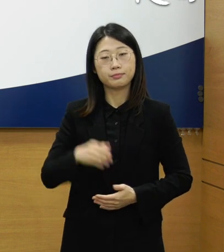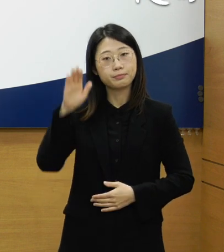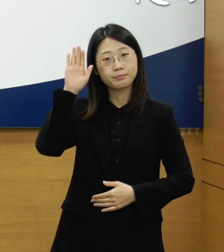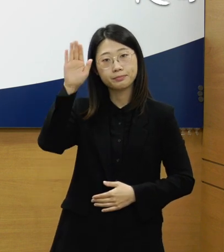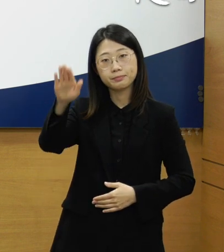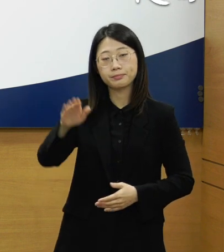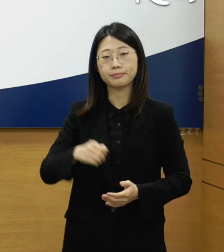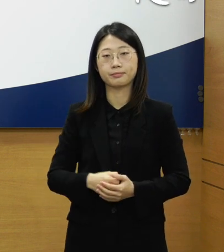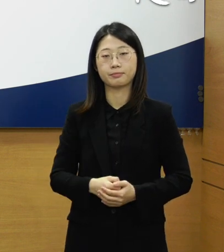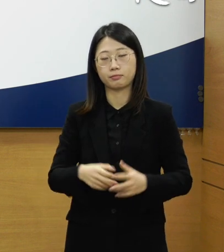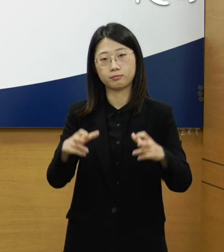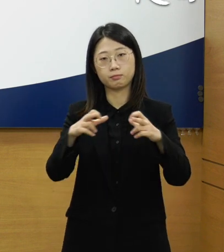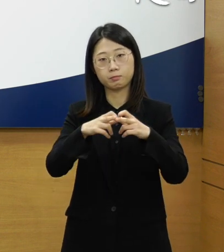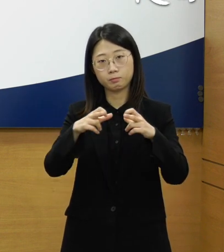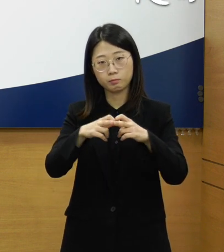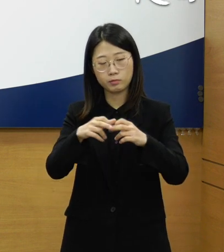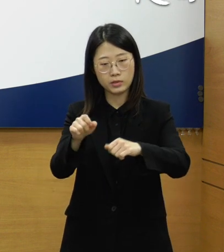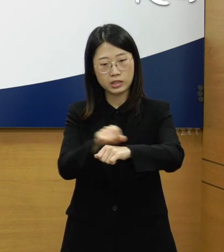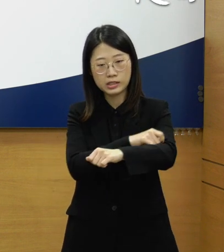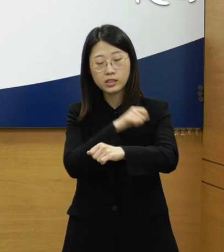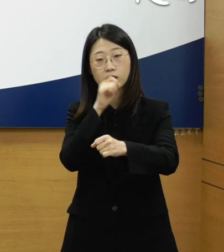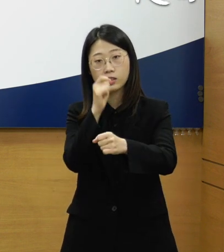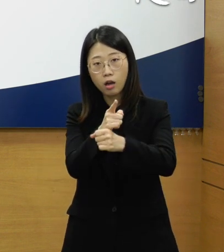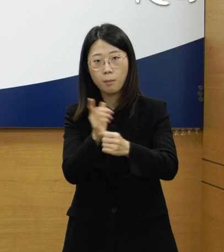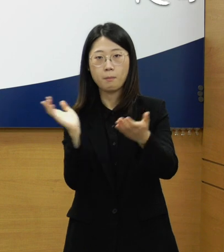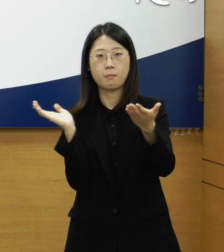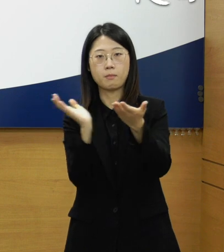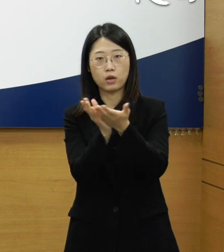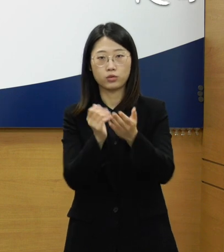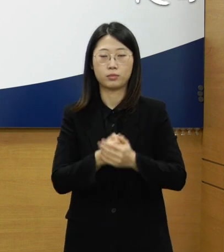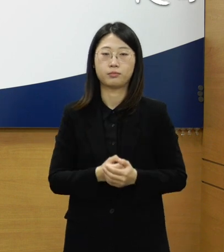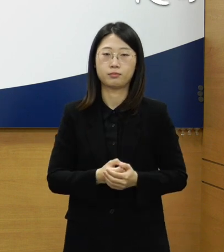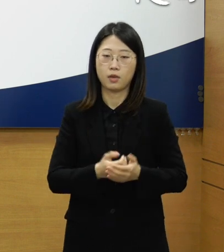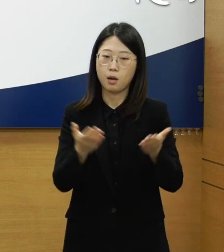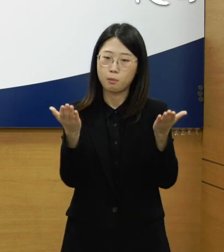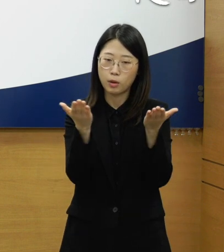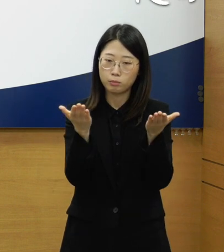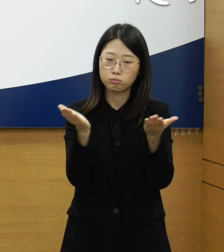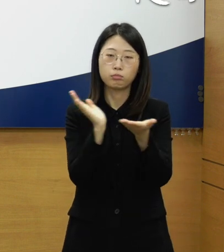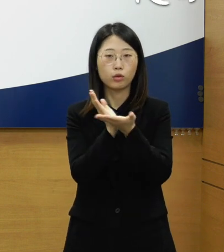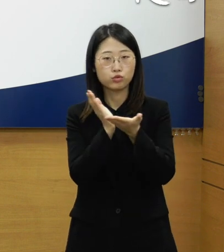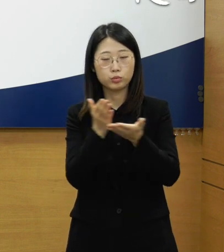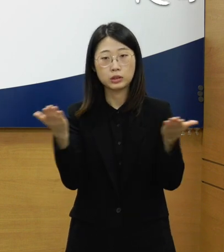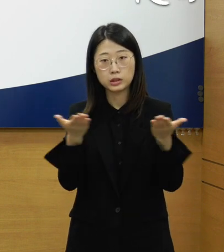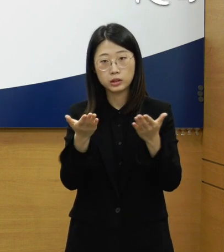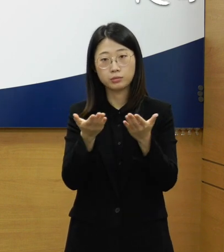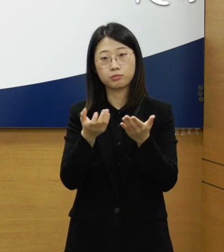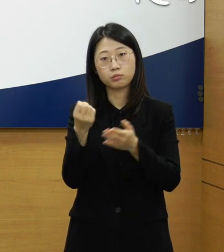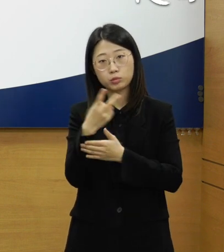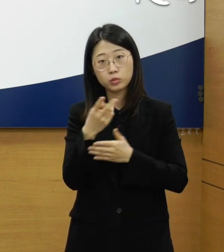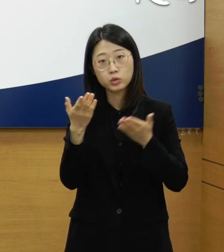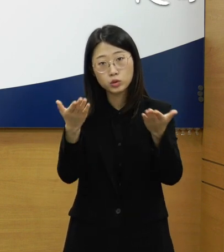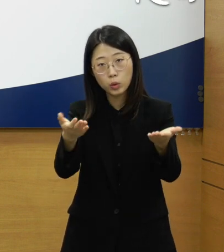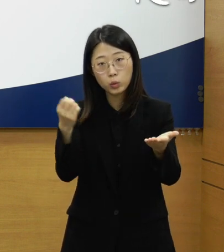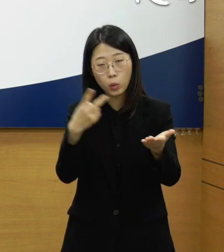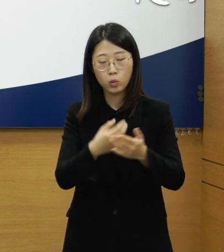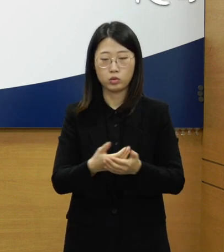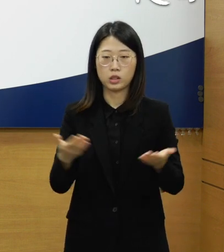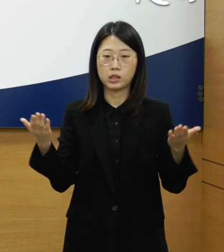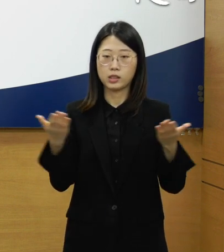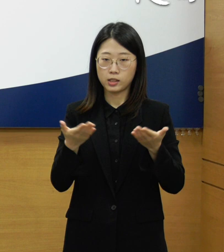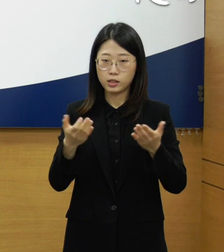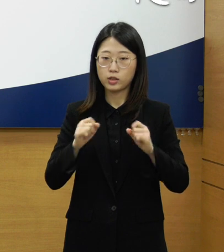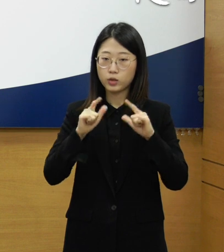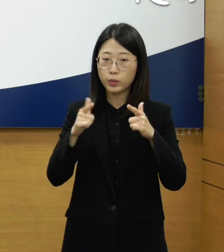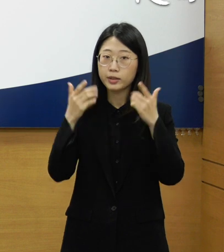앞으로도 장애인의 특성을 고려한 맞춤형 일자리 지원과 헌법이 보장하는 노동 기회